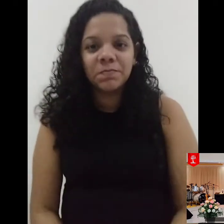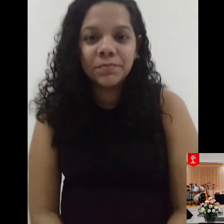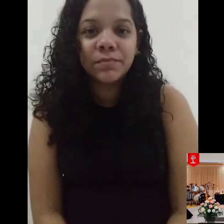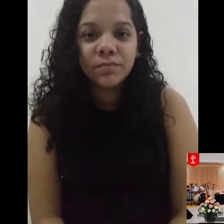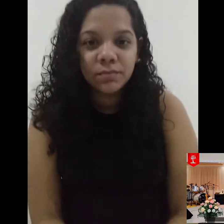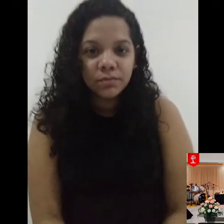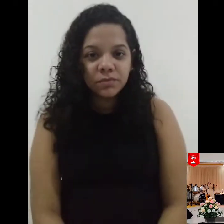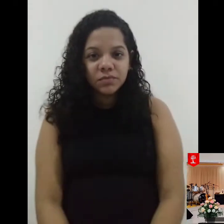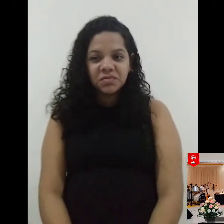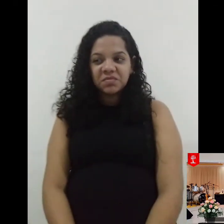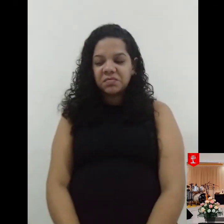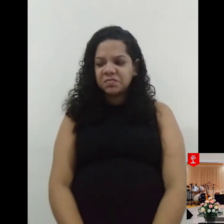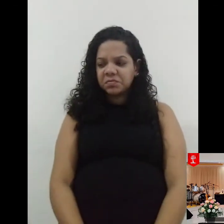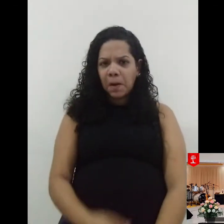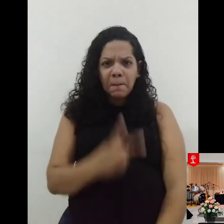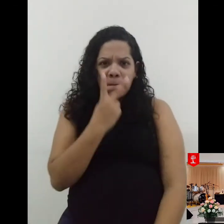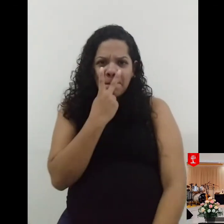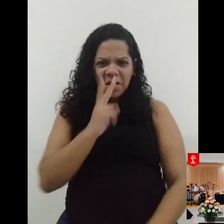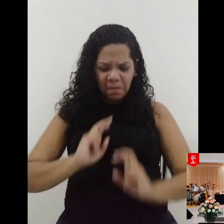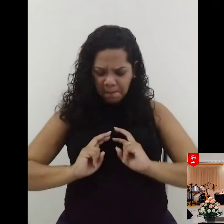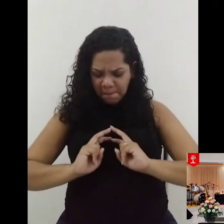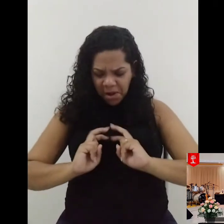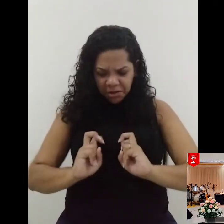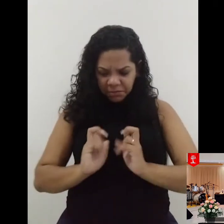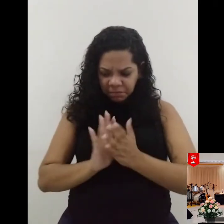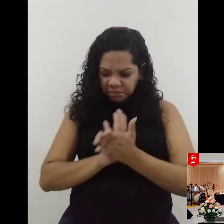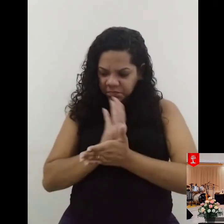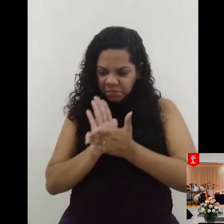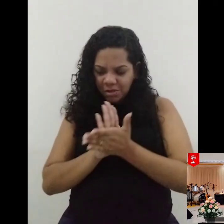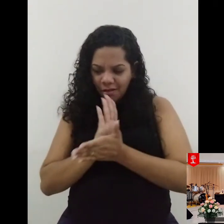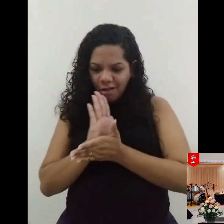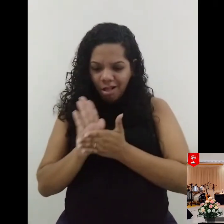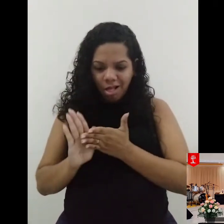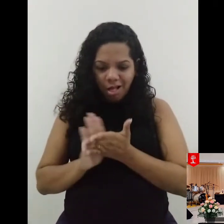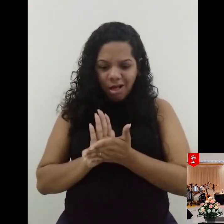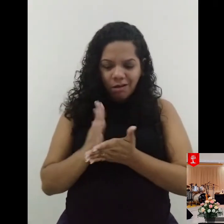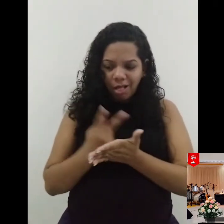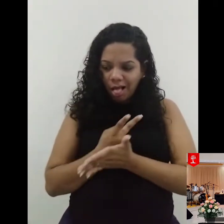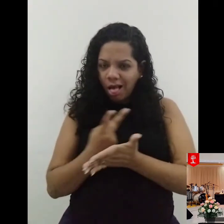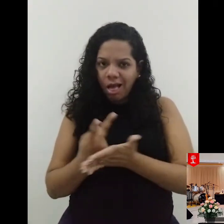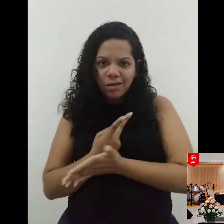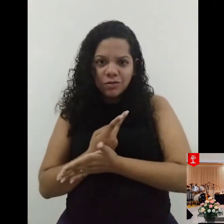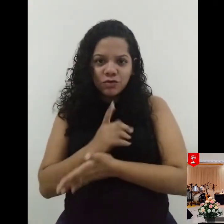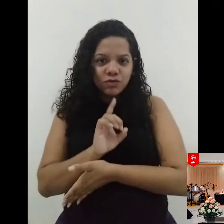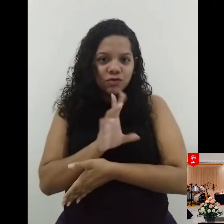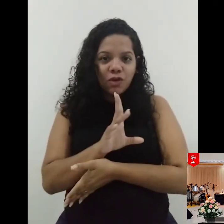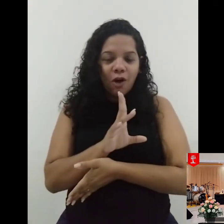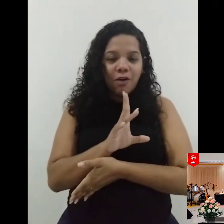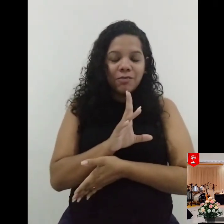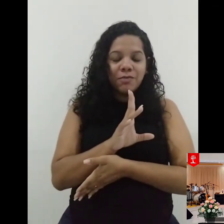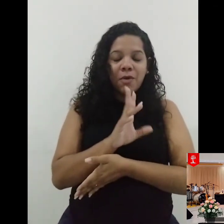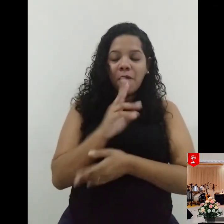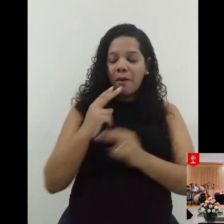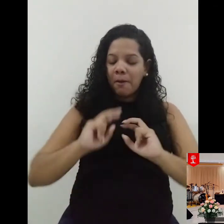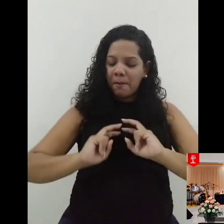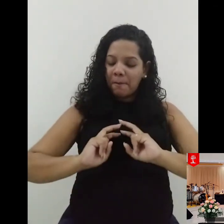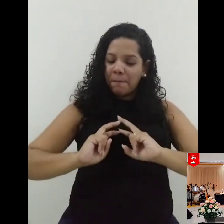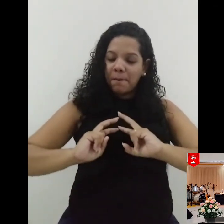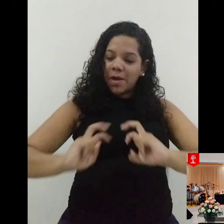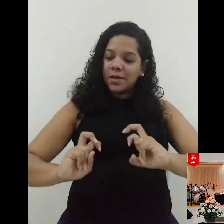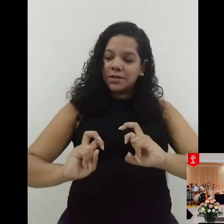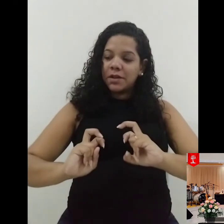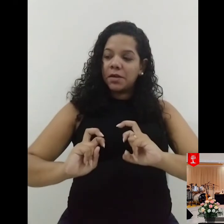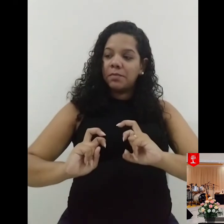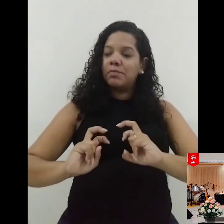ações eram reprováveis, mas ele, no momento que se exalta, ele denigre, ele